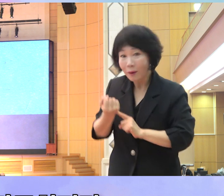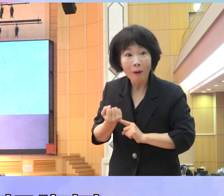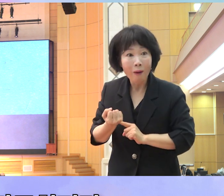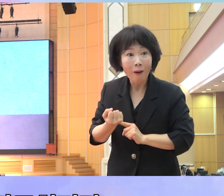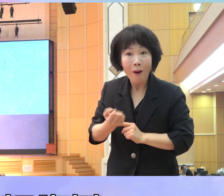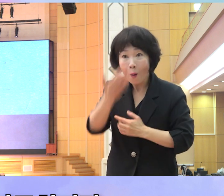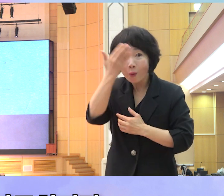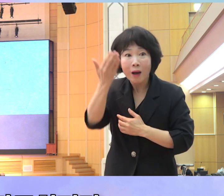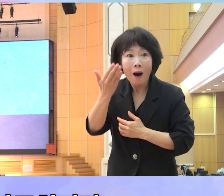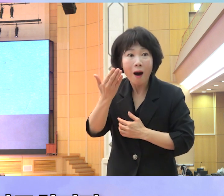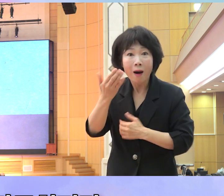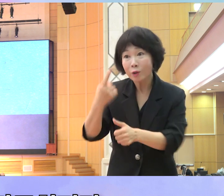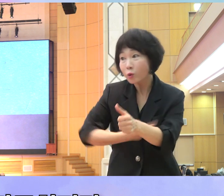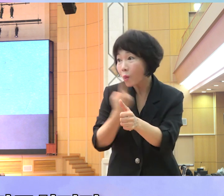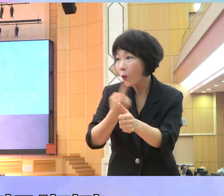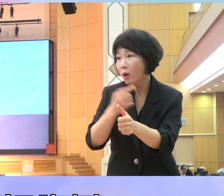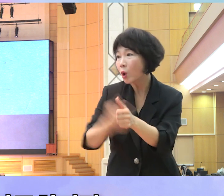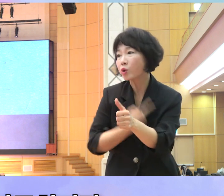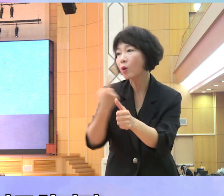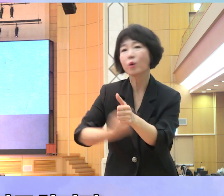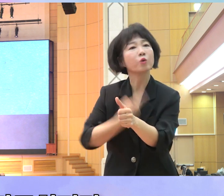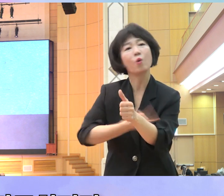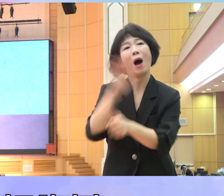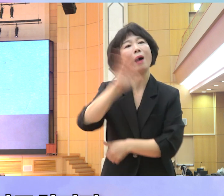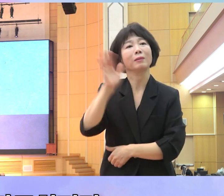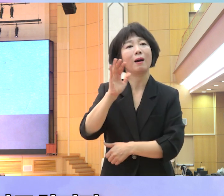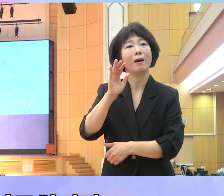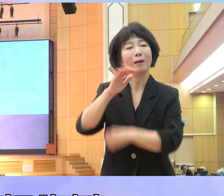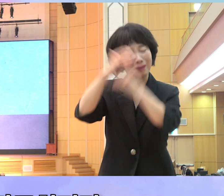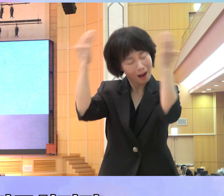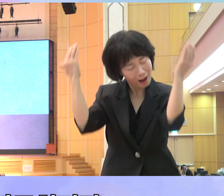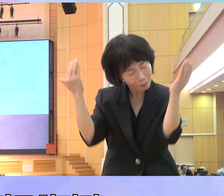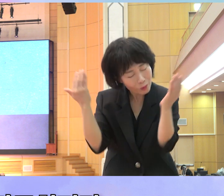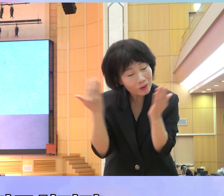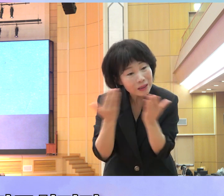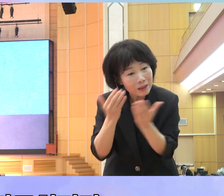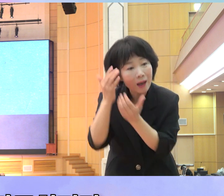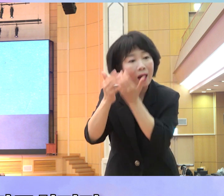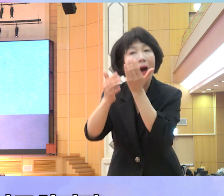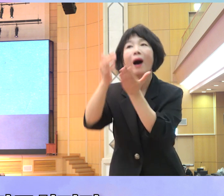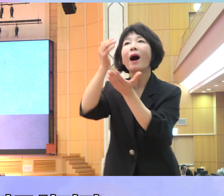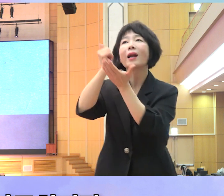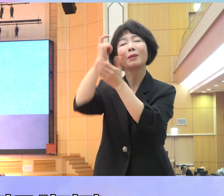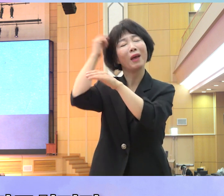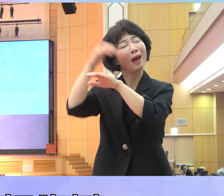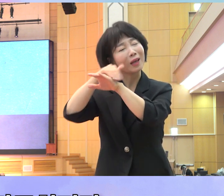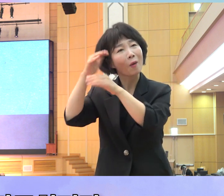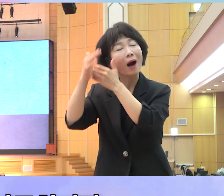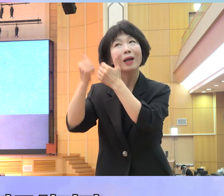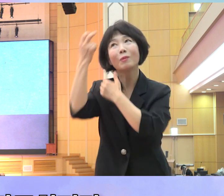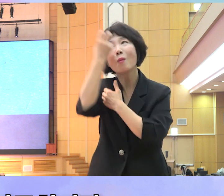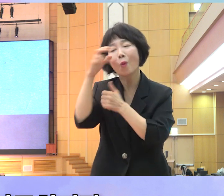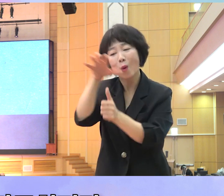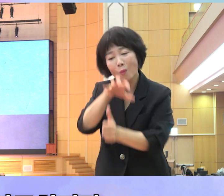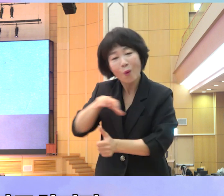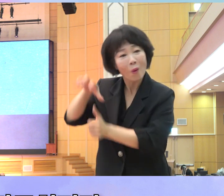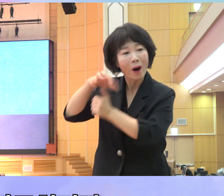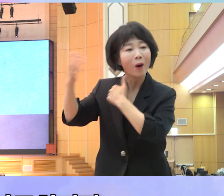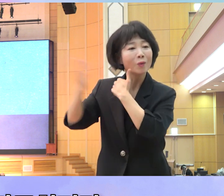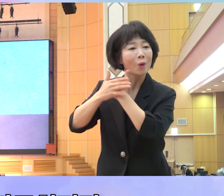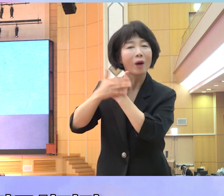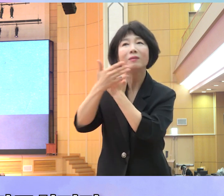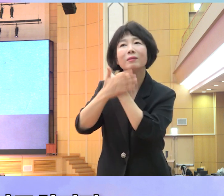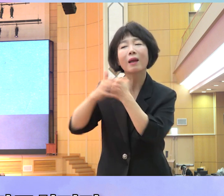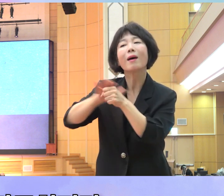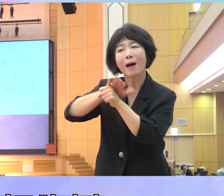그냥 나에게 저절로 주어지는 건 줄 알았더니 알고 봤더니 하나님의 섭리였고 하나님의 보호하심이었고